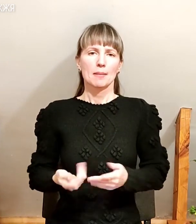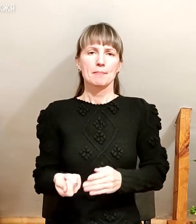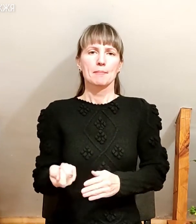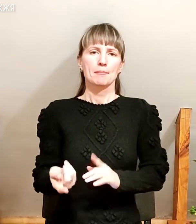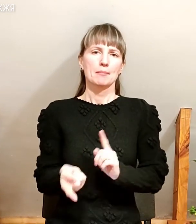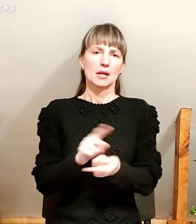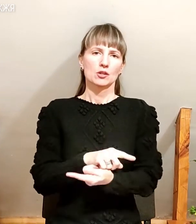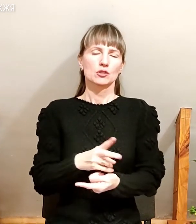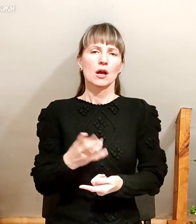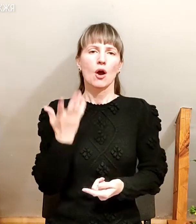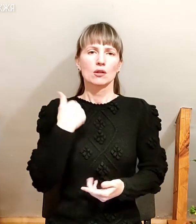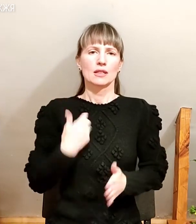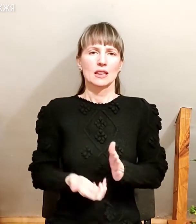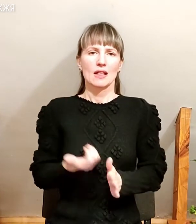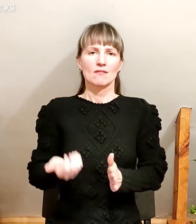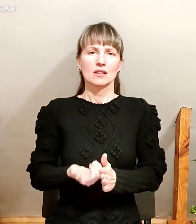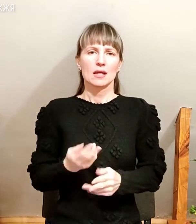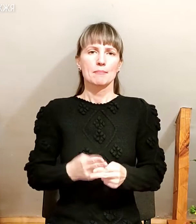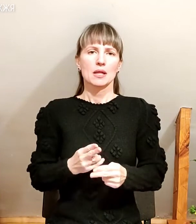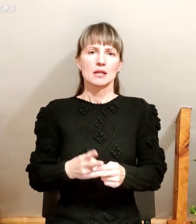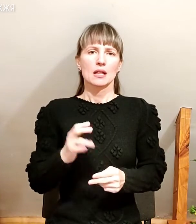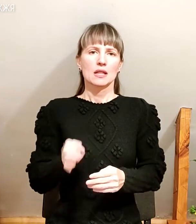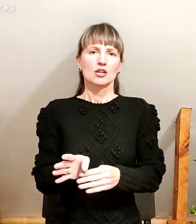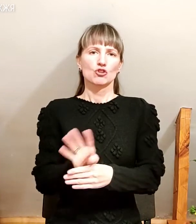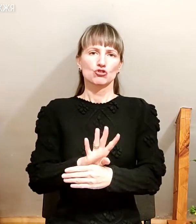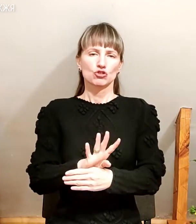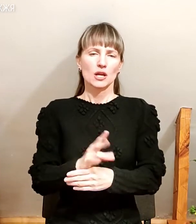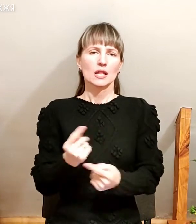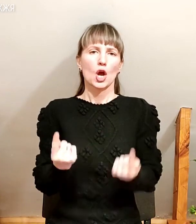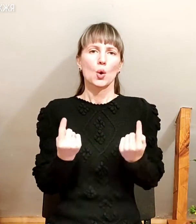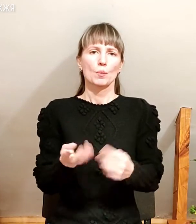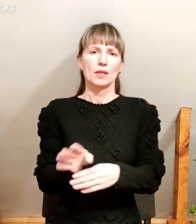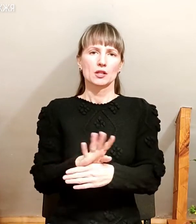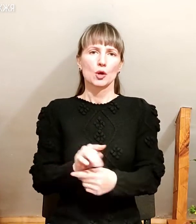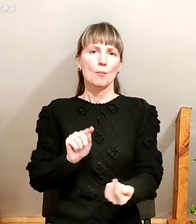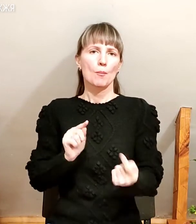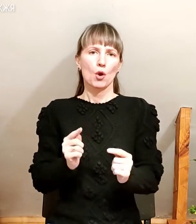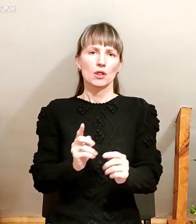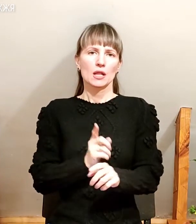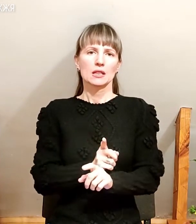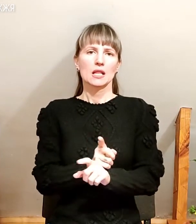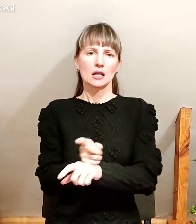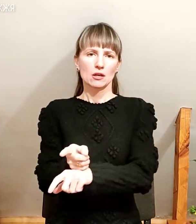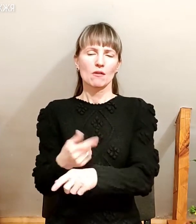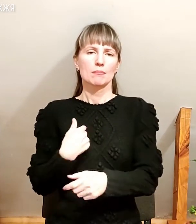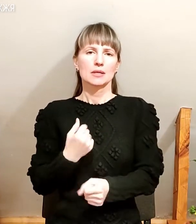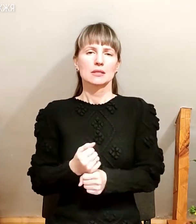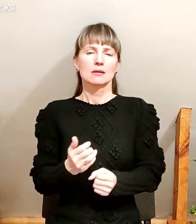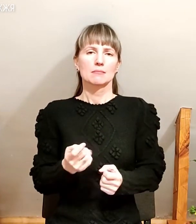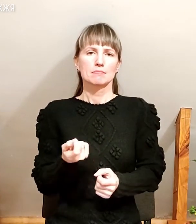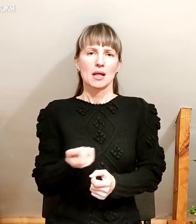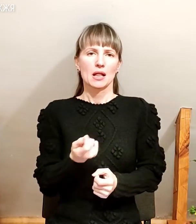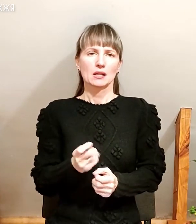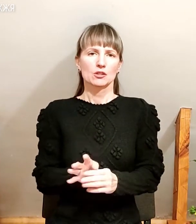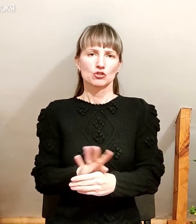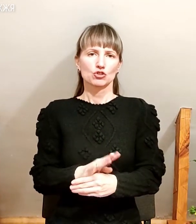коли в нас не вистачає металу на їжі, на крупні їжі противотанкові, ми заготовляємо більш мілкі їжі, які